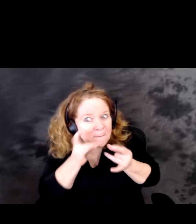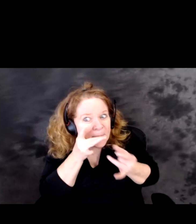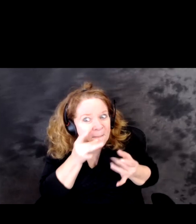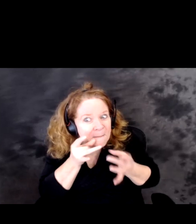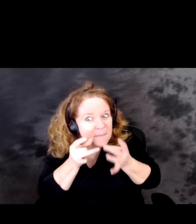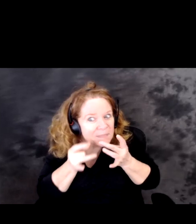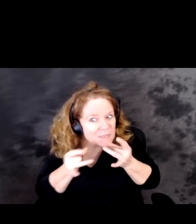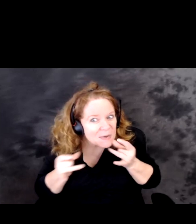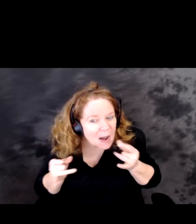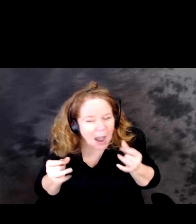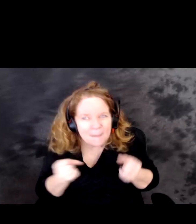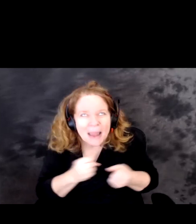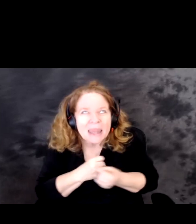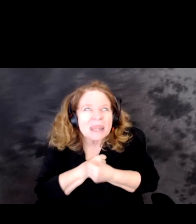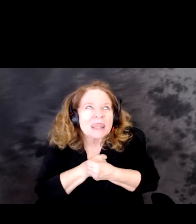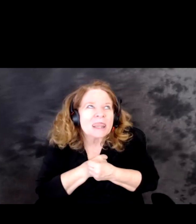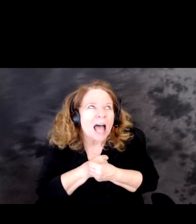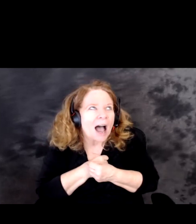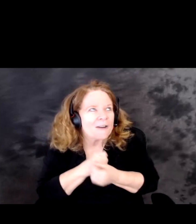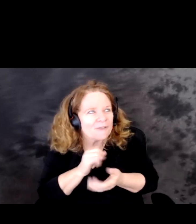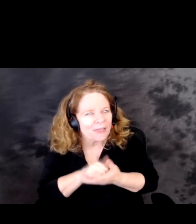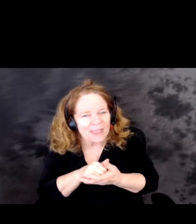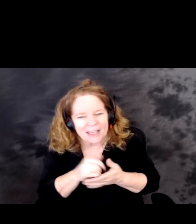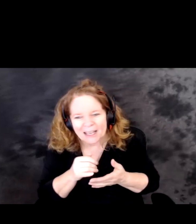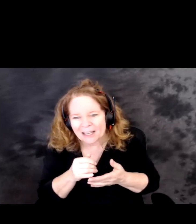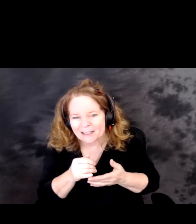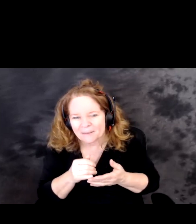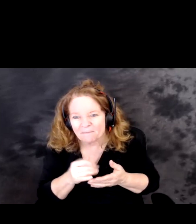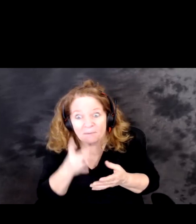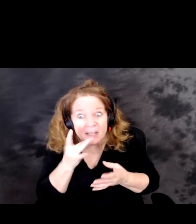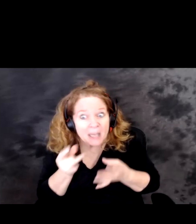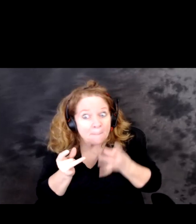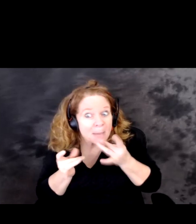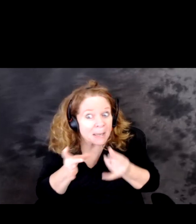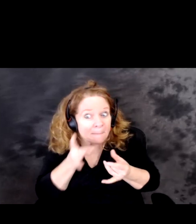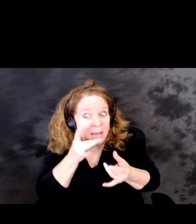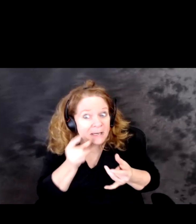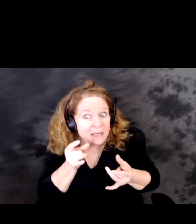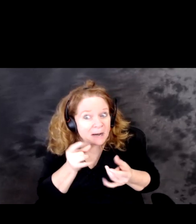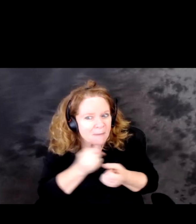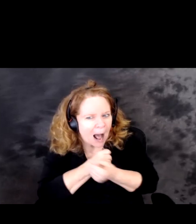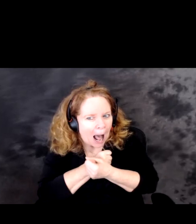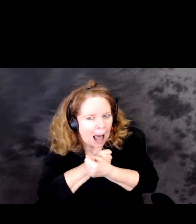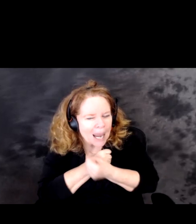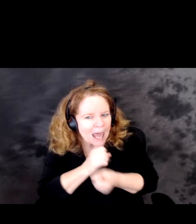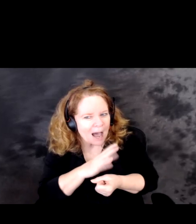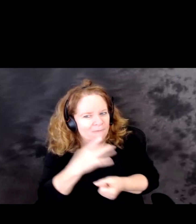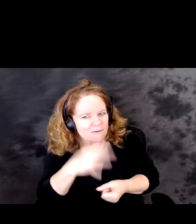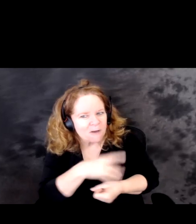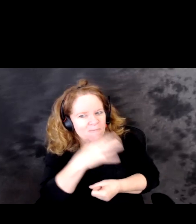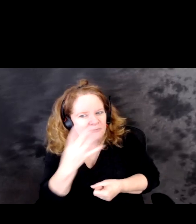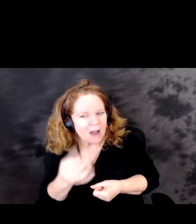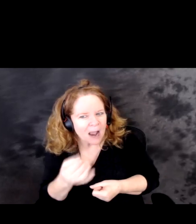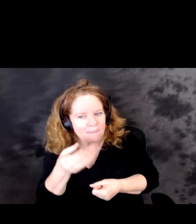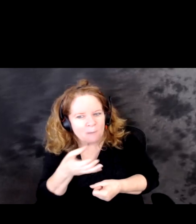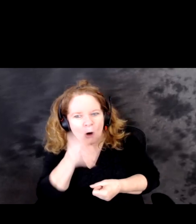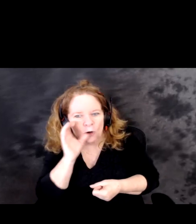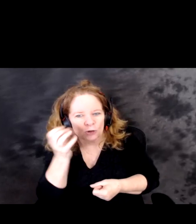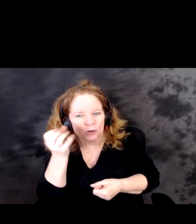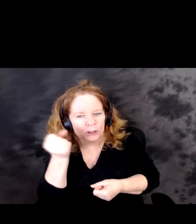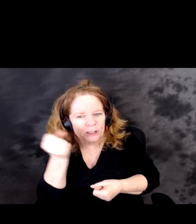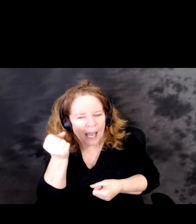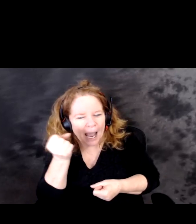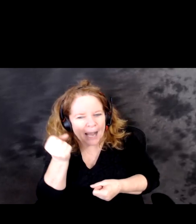de arco iris. Y dice: ¡Ay, qué rico está! ¡Qué delicioso batido, malteada! Me encanta